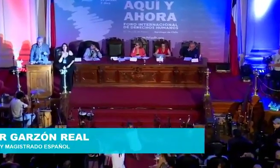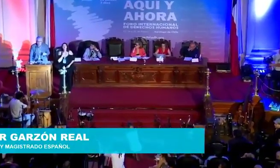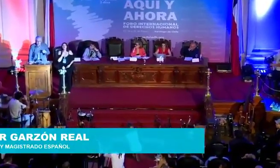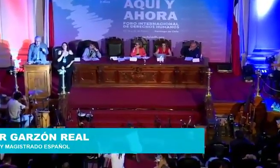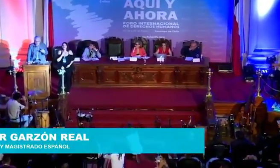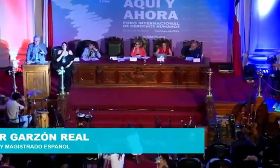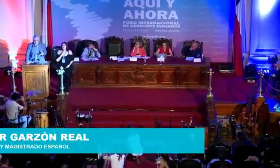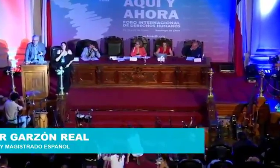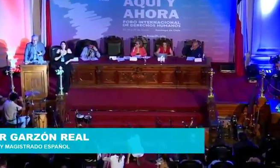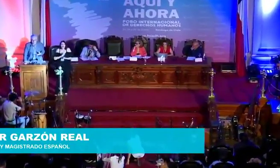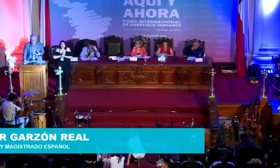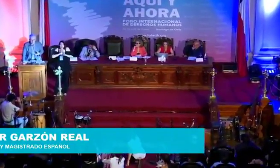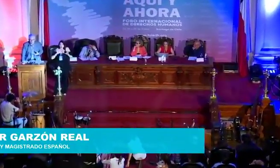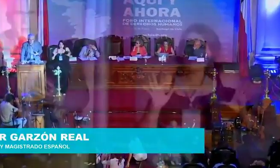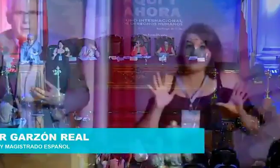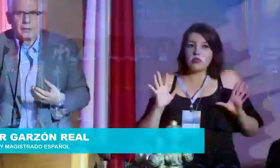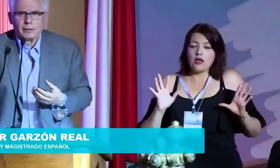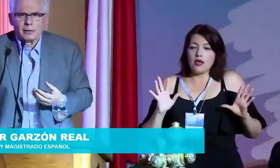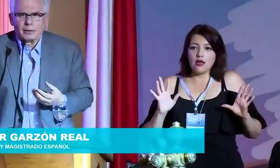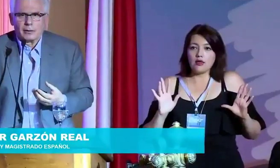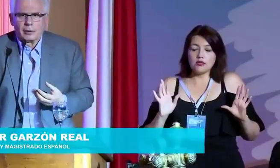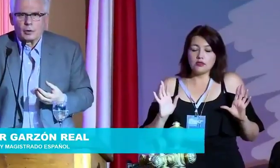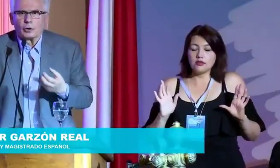intereses claramente